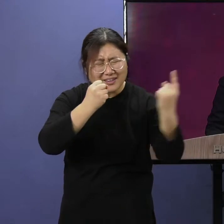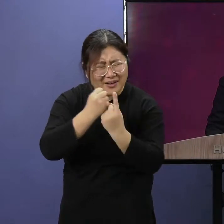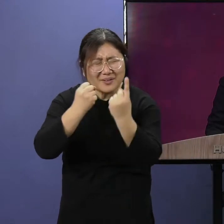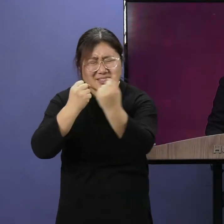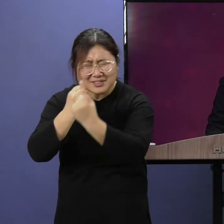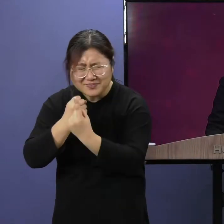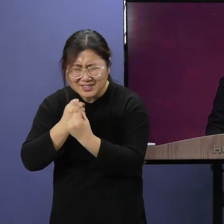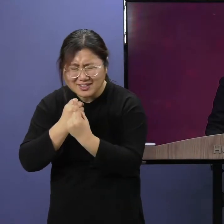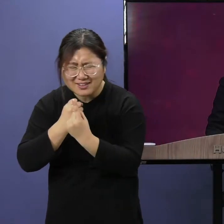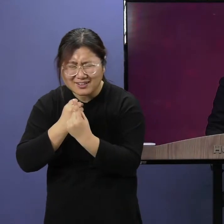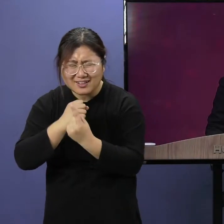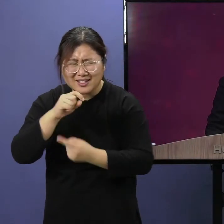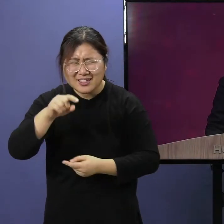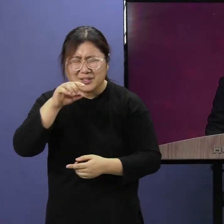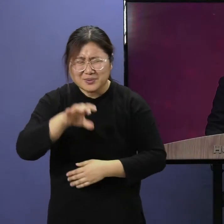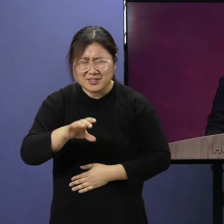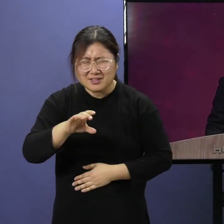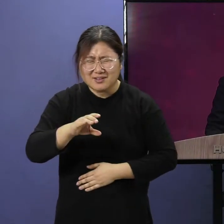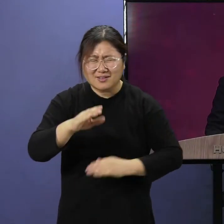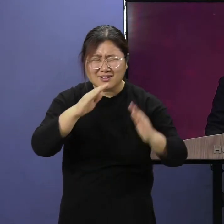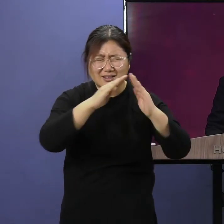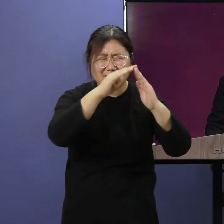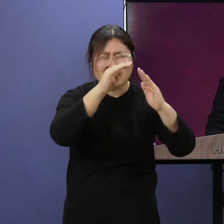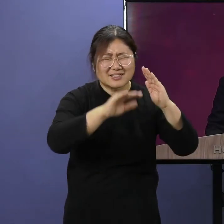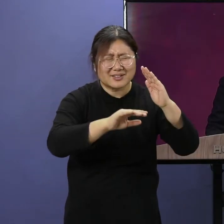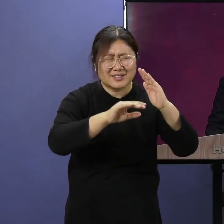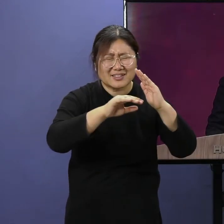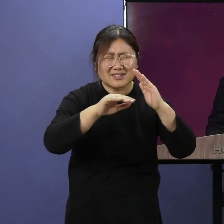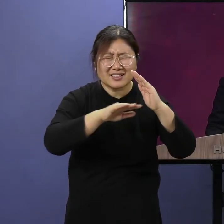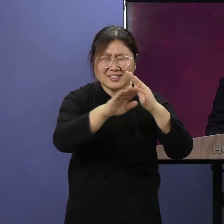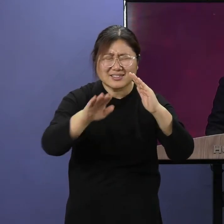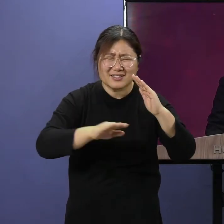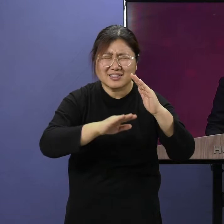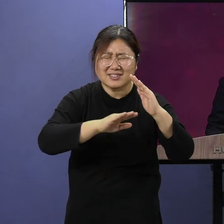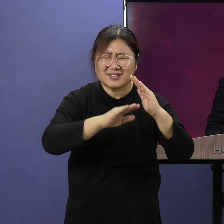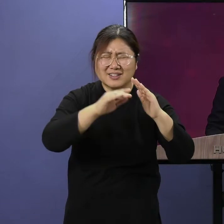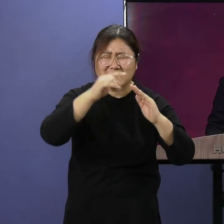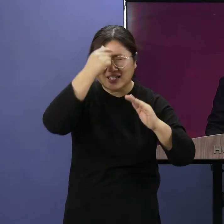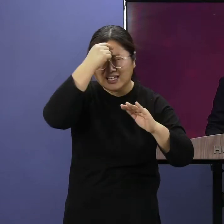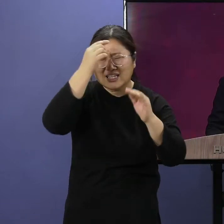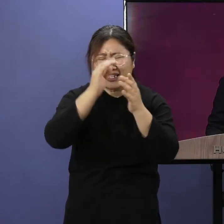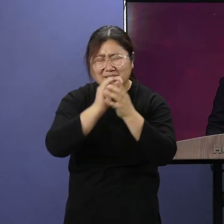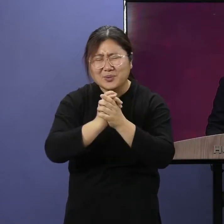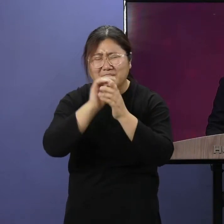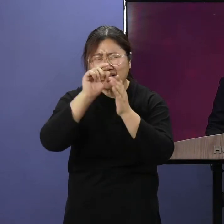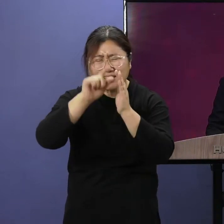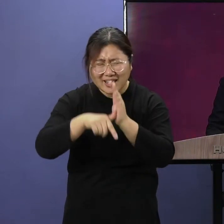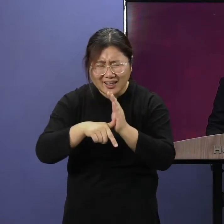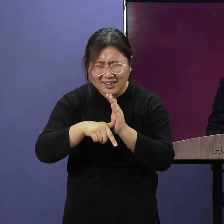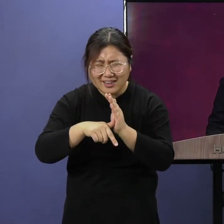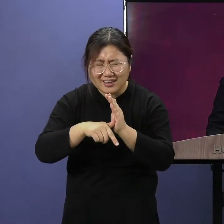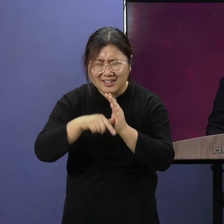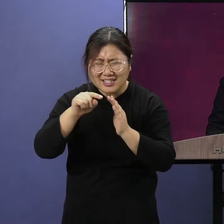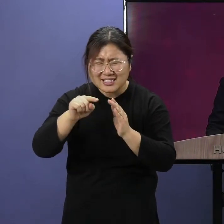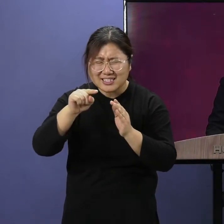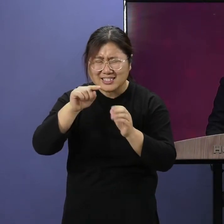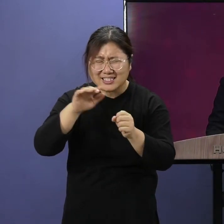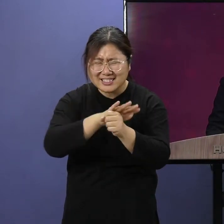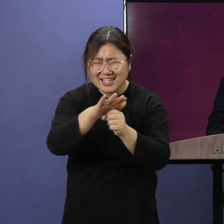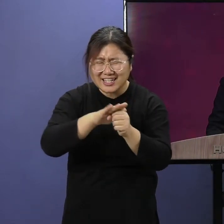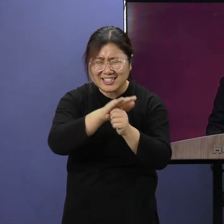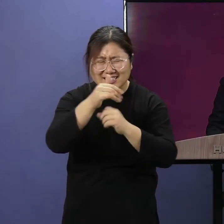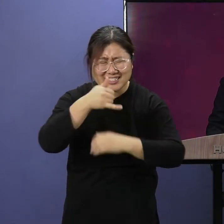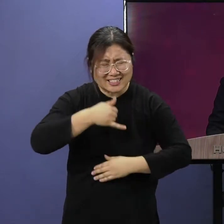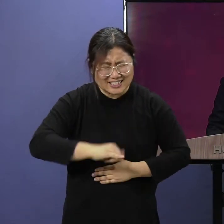이곳에서, 그리고 가정에서 주님 앞에 무릎 꿇고 기도할 때 그 사랑하는